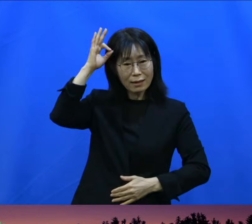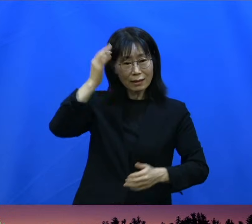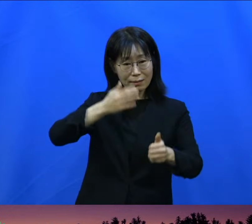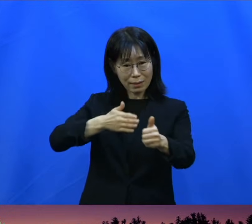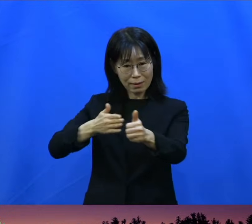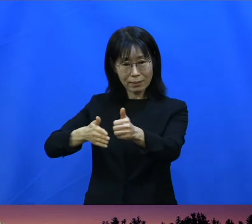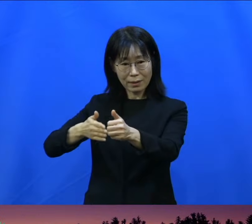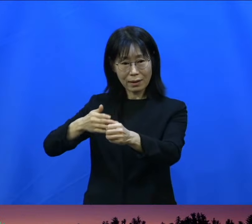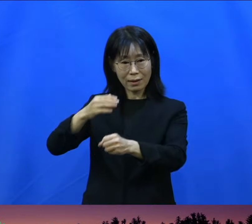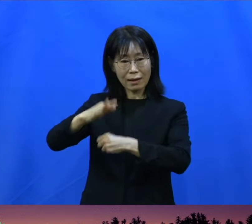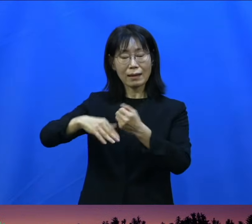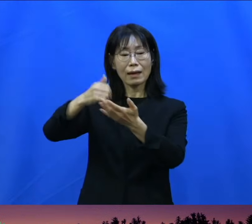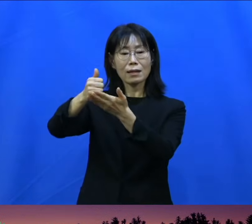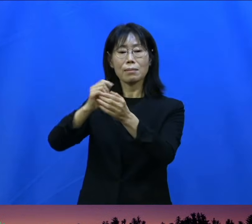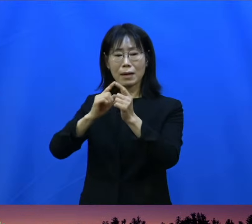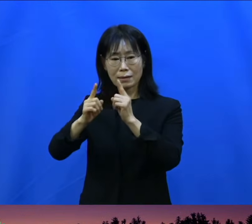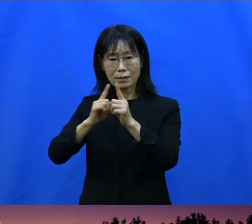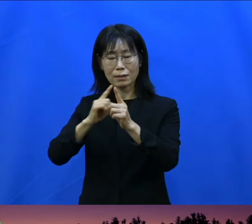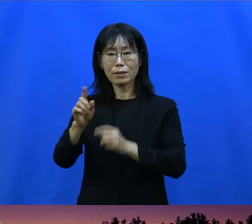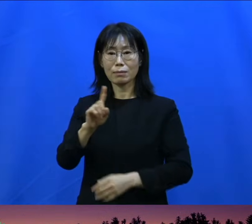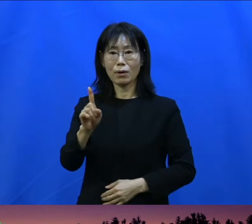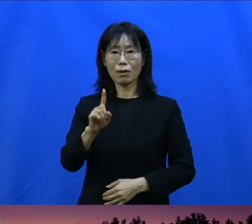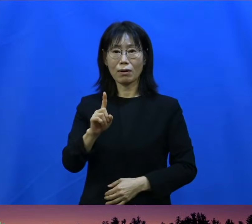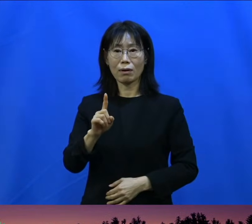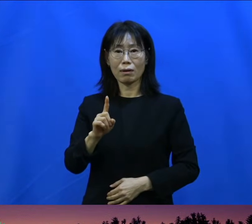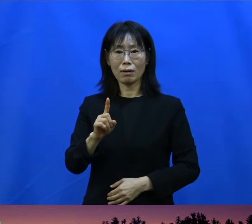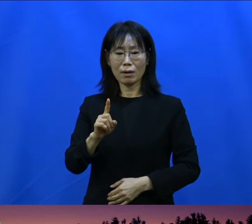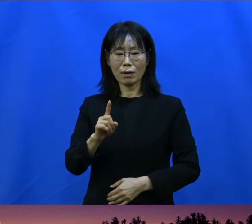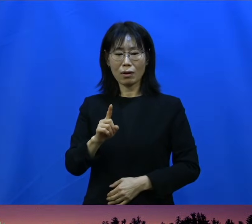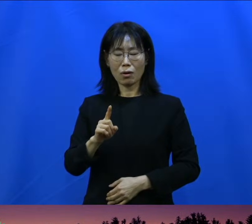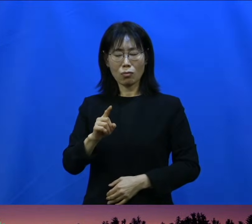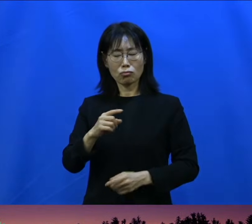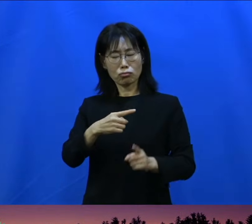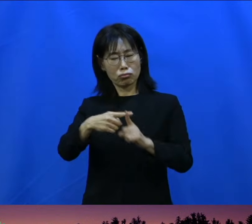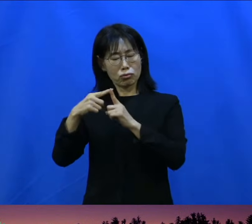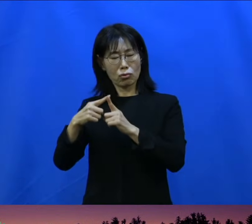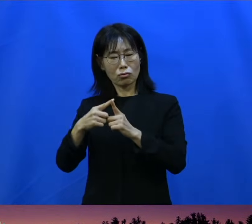하나님의 관심은요, 정죄와 심판이 아니에요.